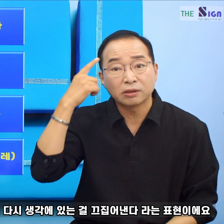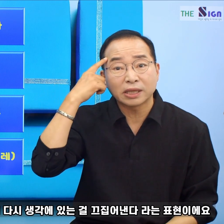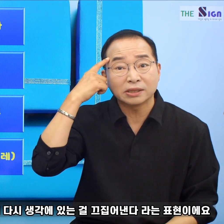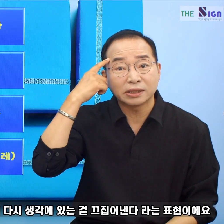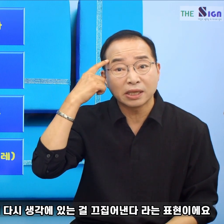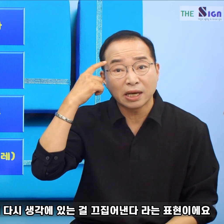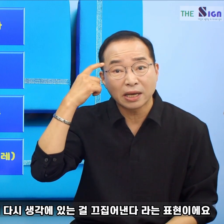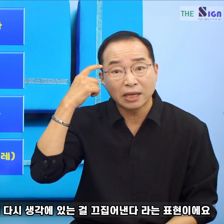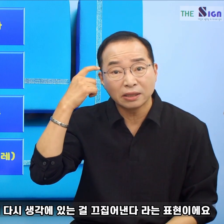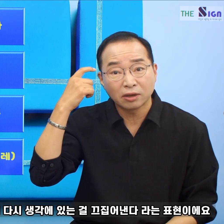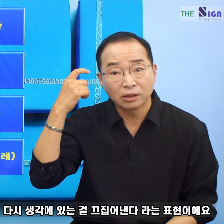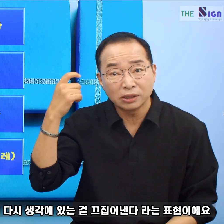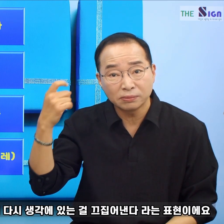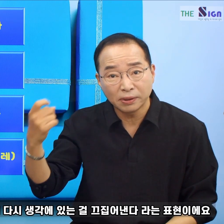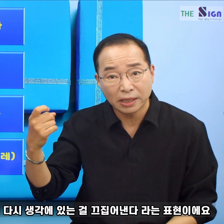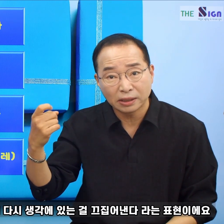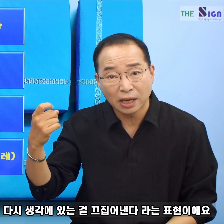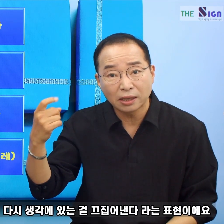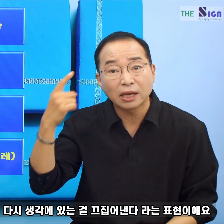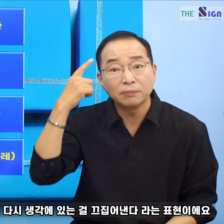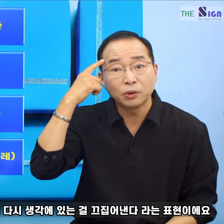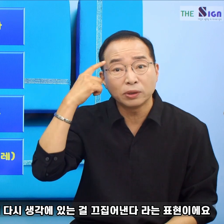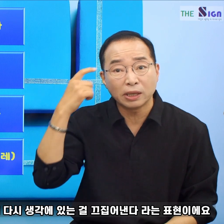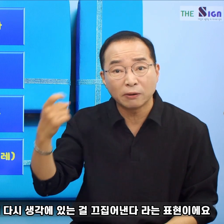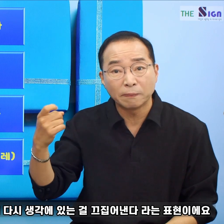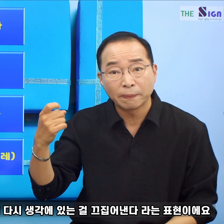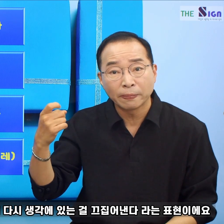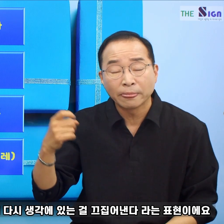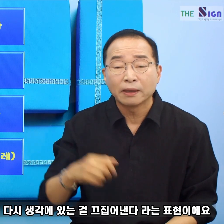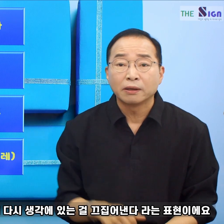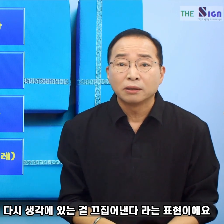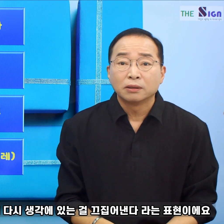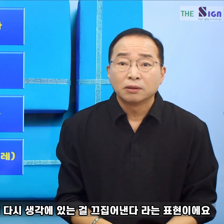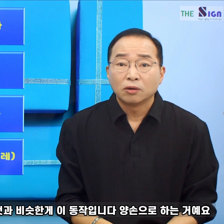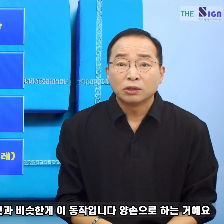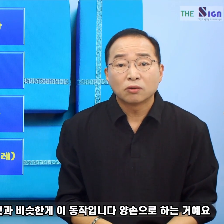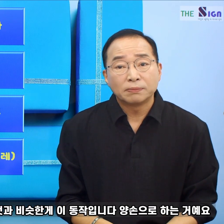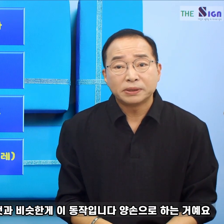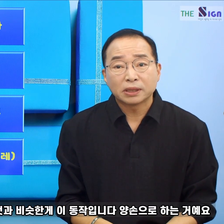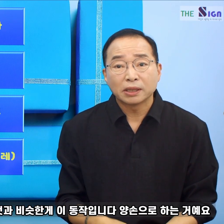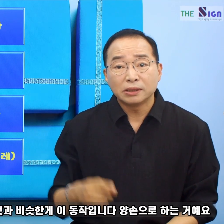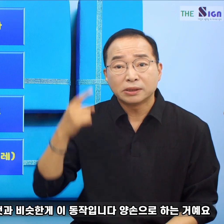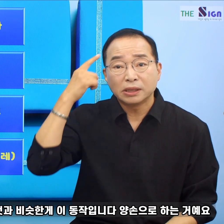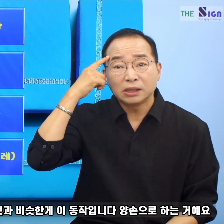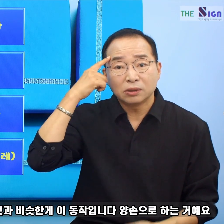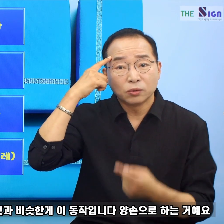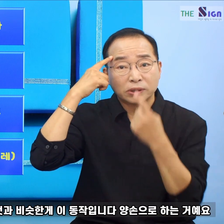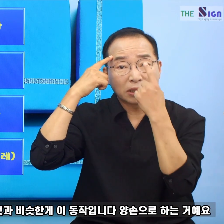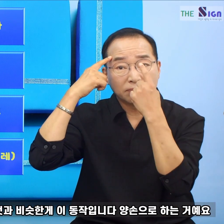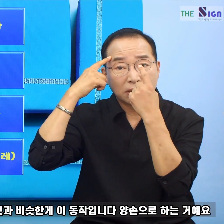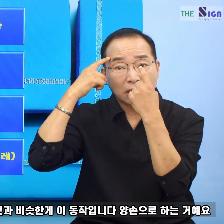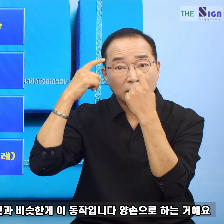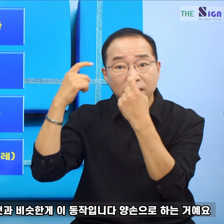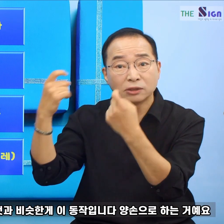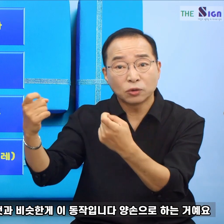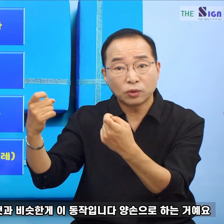다시 생각에 있는 걸 끄집어낸다 라는 표현이에요. 이것과 비슷한 게 이제 이 동작입니다. 양손으로 하는